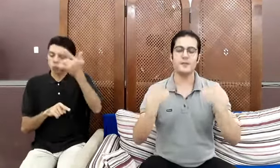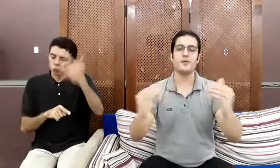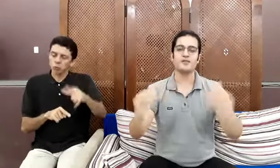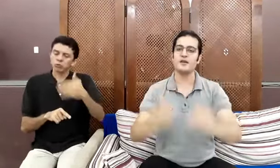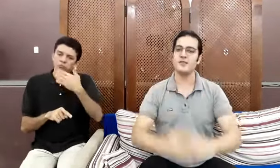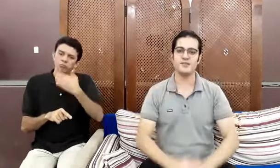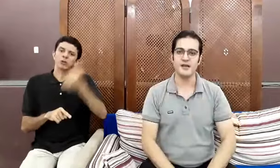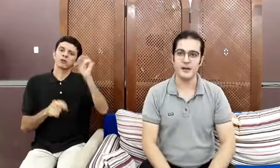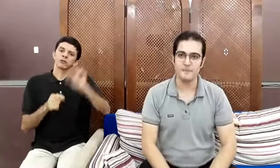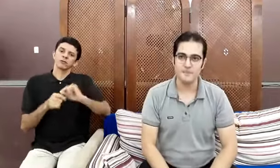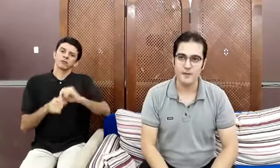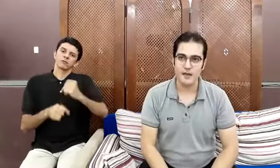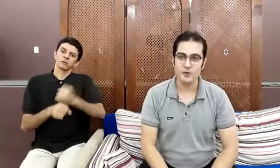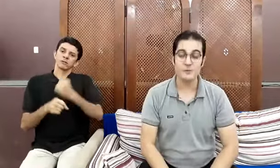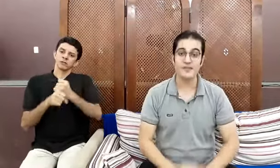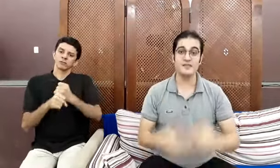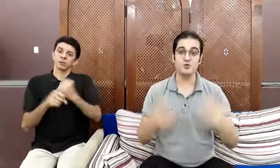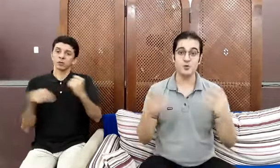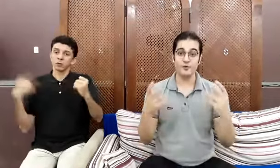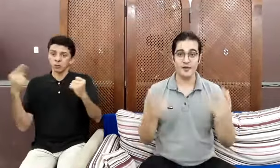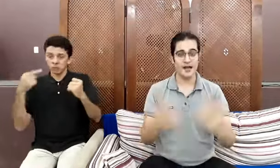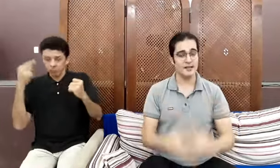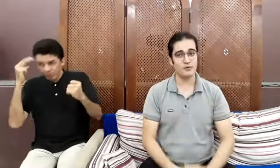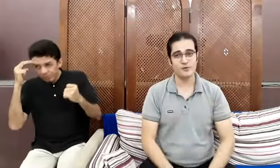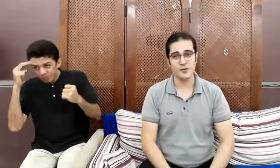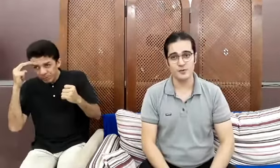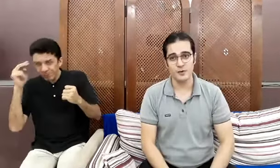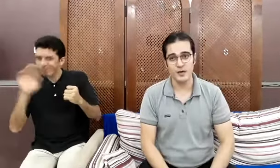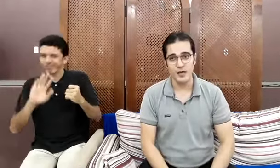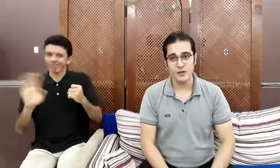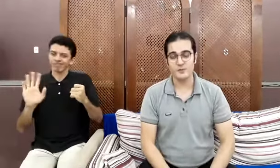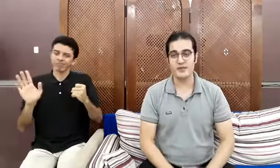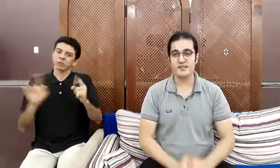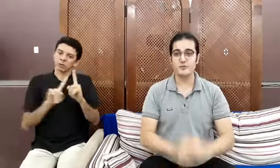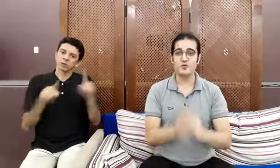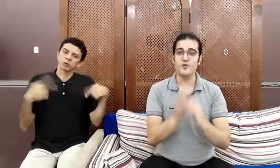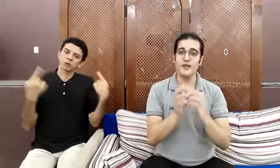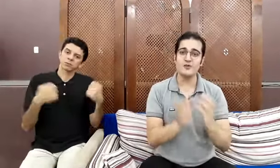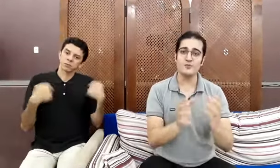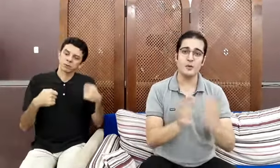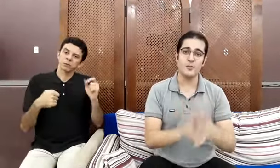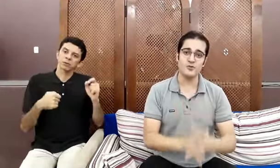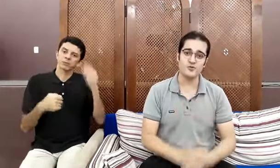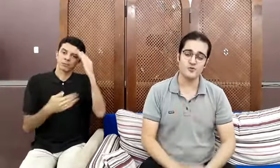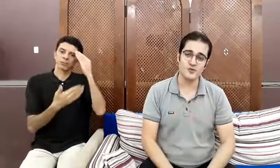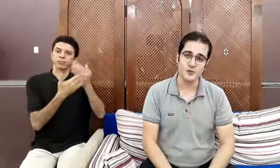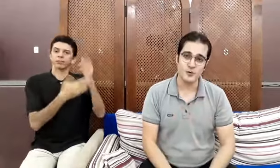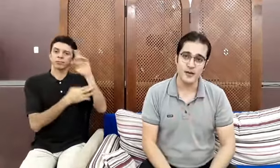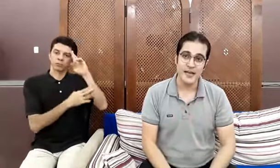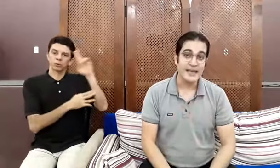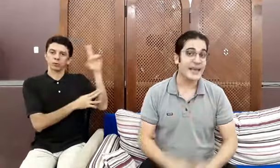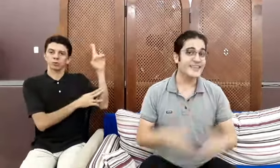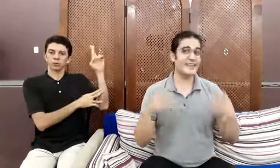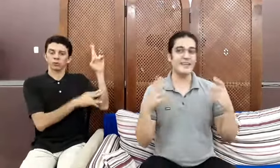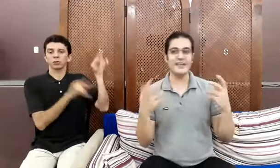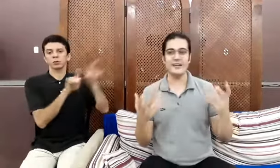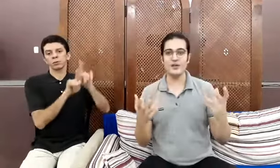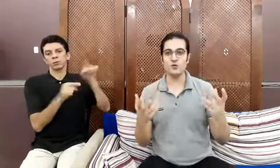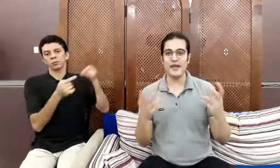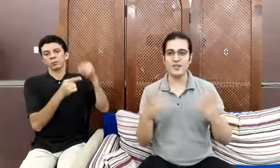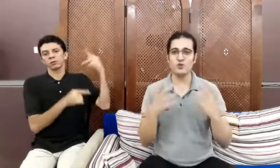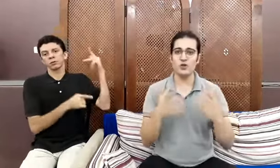você possa imaginar. Nós precisamos confiar na mão do Senhor. Nós precisamos confiar nos propósitos do Senhor. Quem